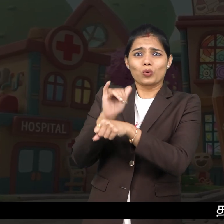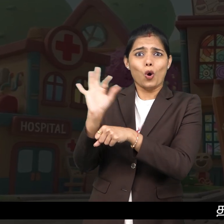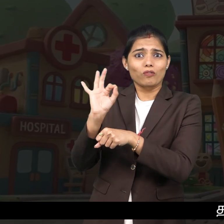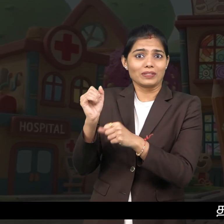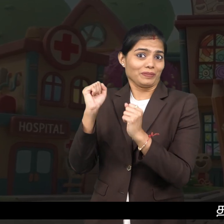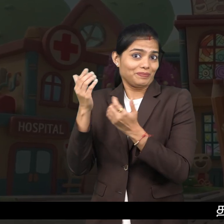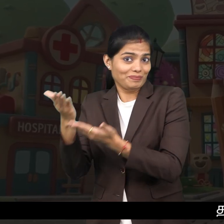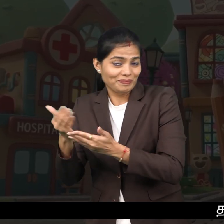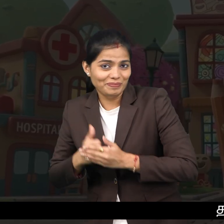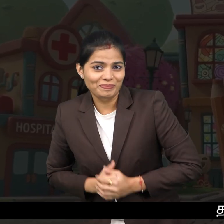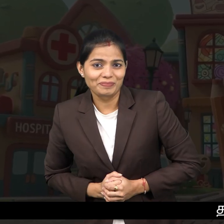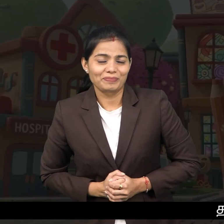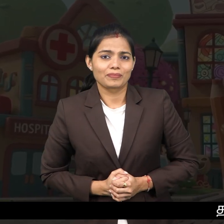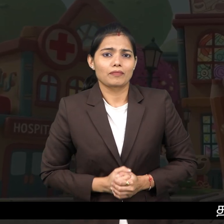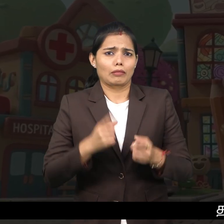தபால் சேவைகள்,